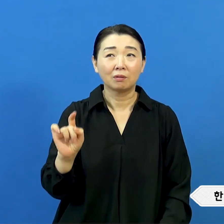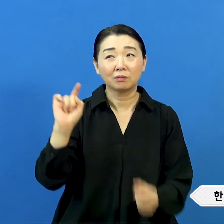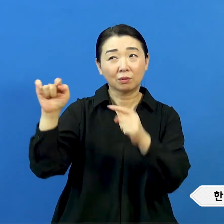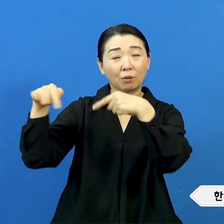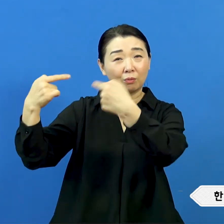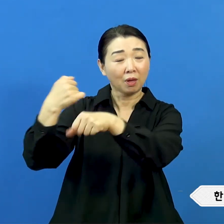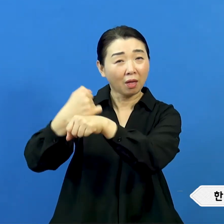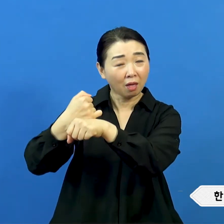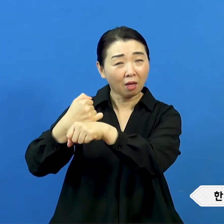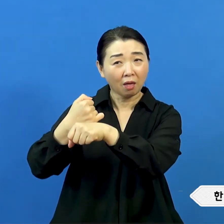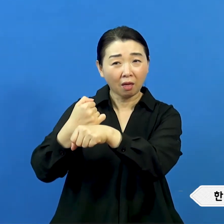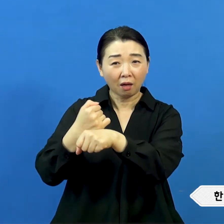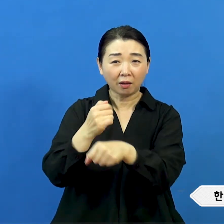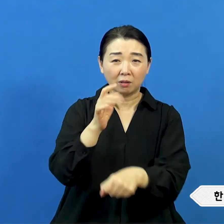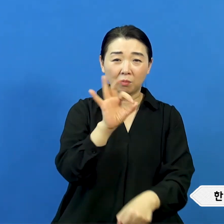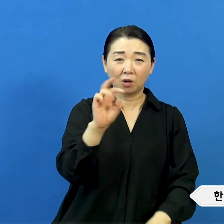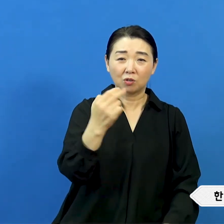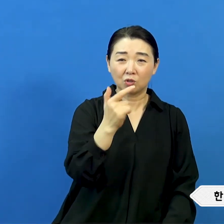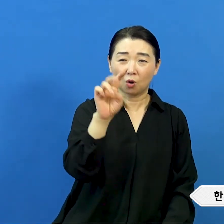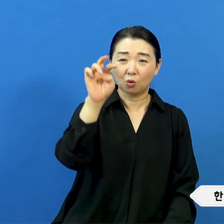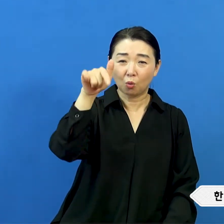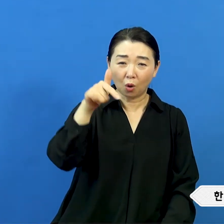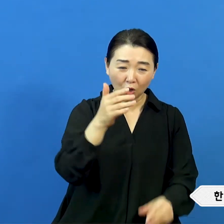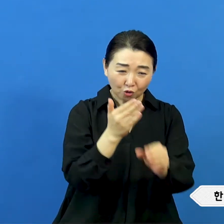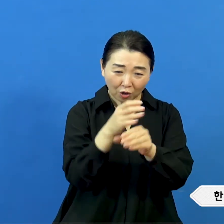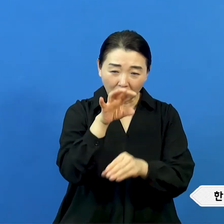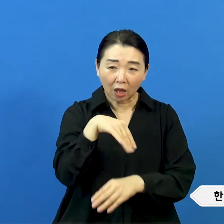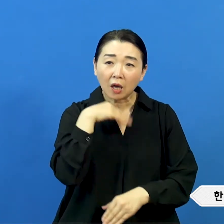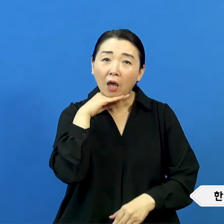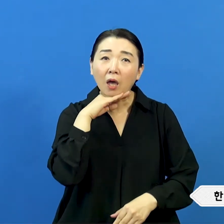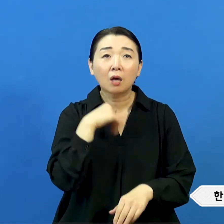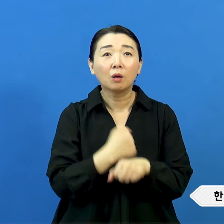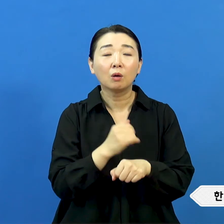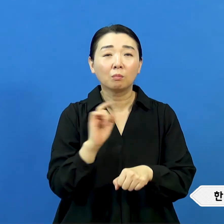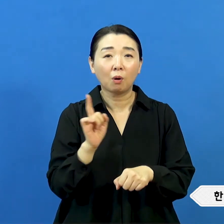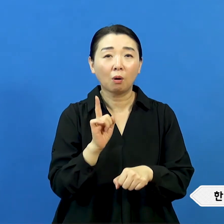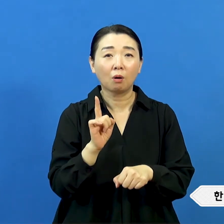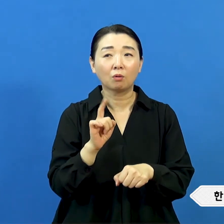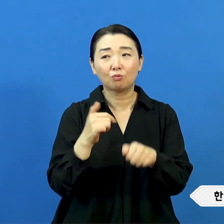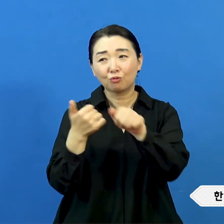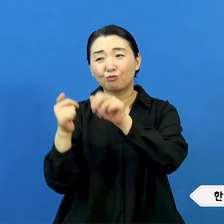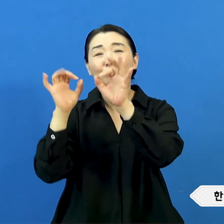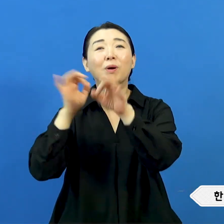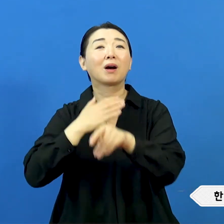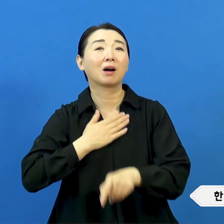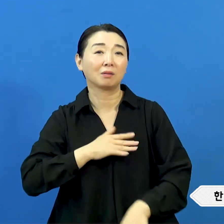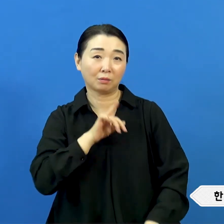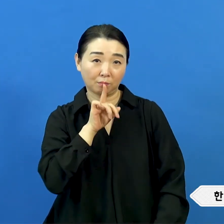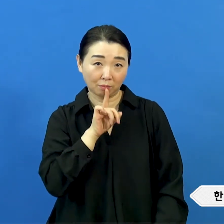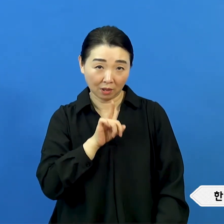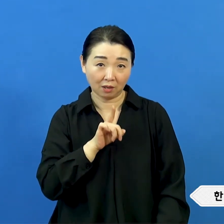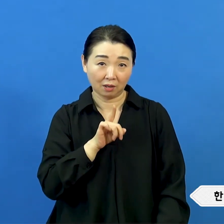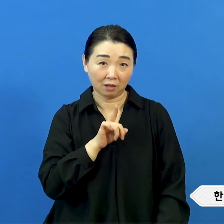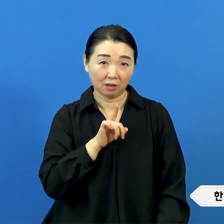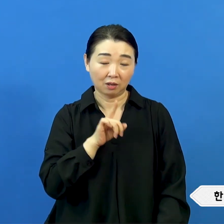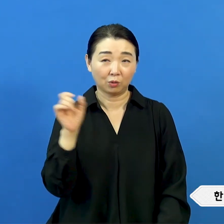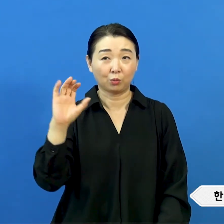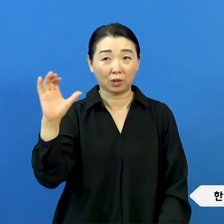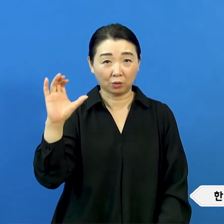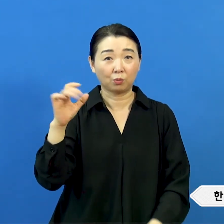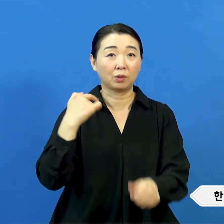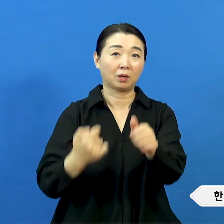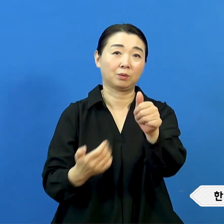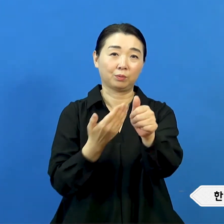갈지 아니면 연옥에서 고통하면서 대기해야 할지, 그것은 죽어봐야 안다 하고 가톨릭은